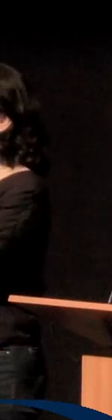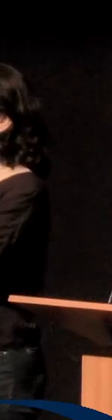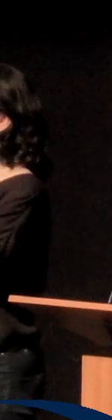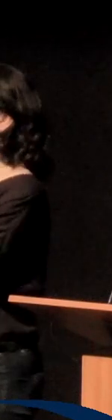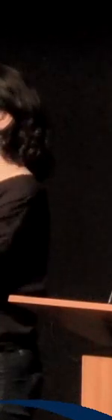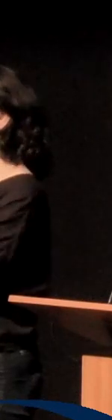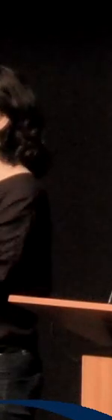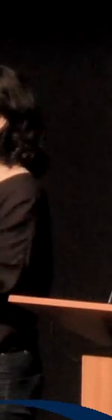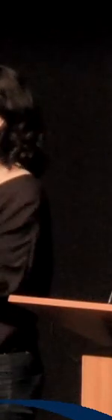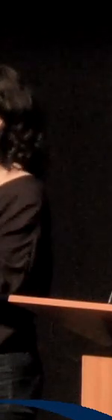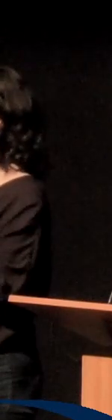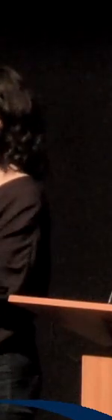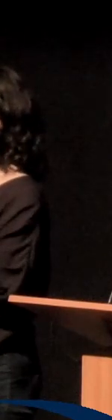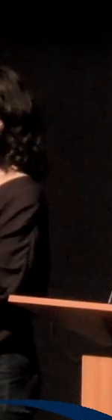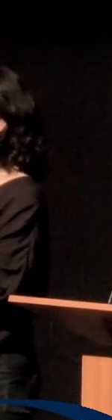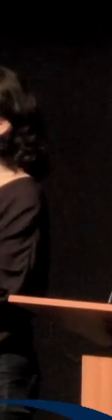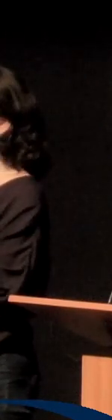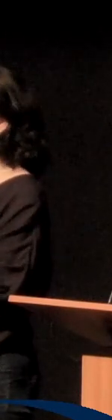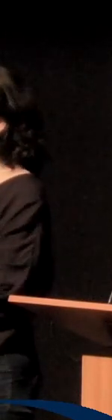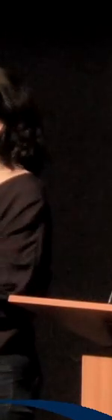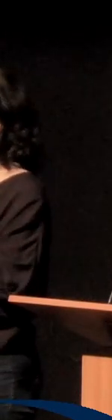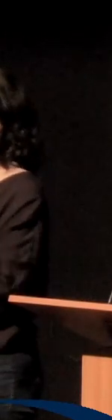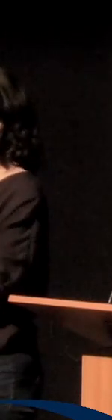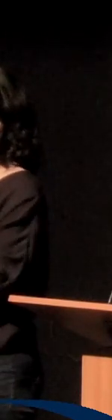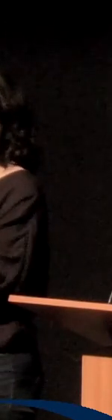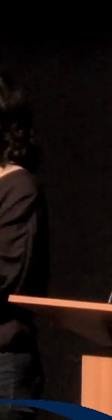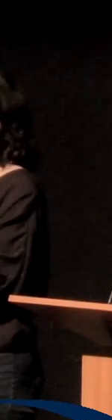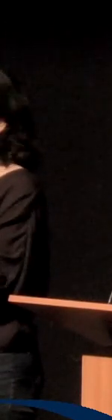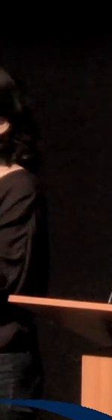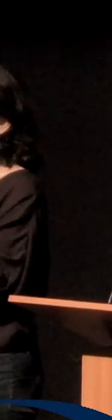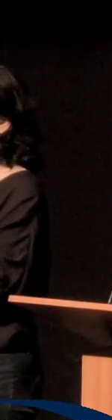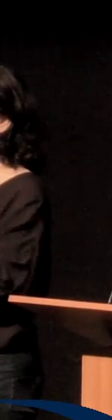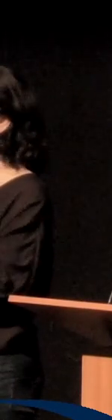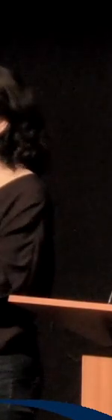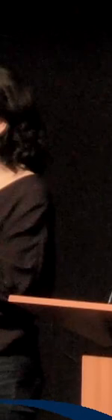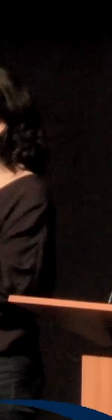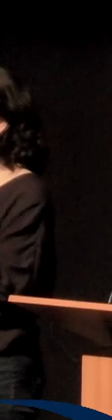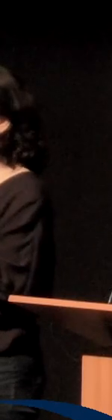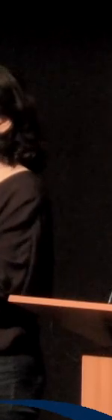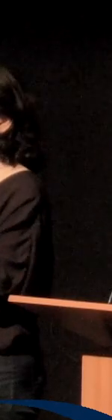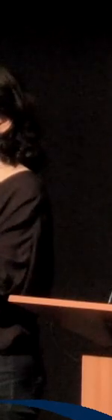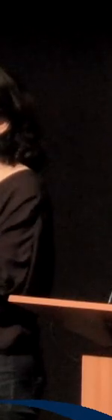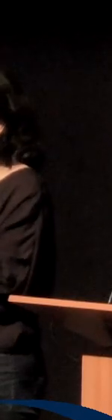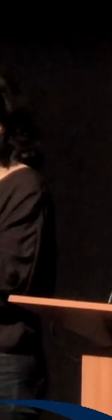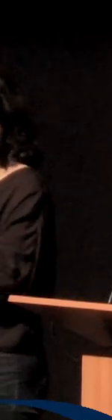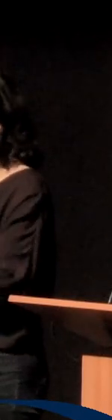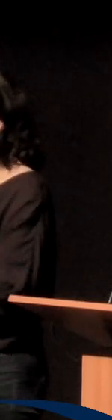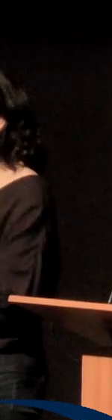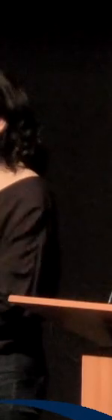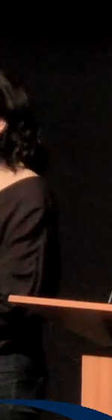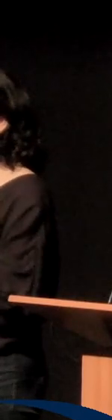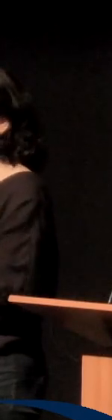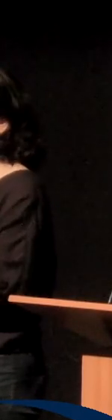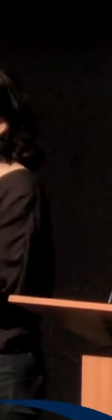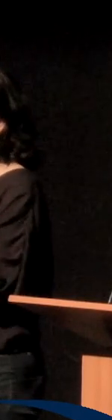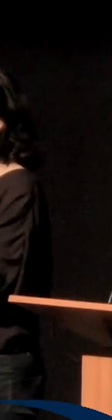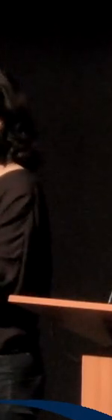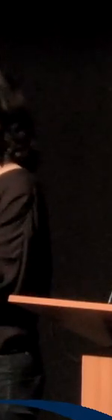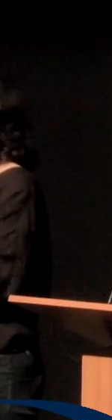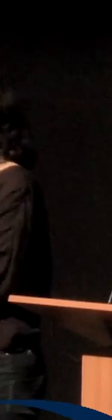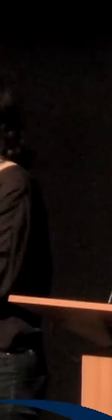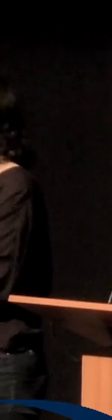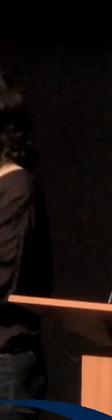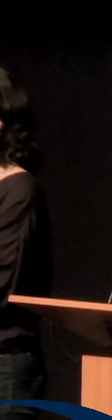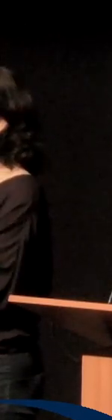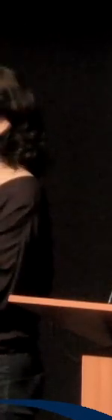os diretores das escolas os professores as cozinheiras escolares as famílias os agricultores familiares